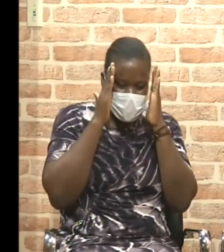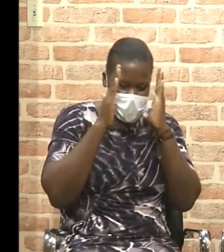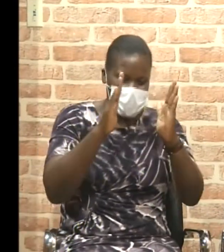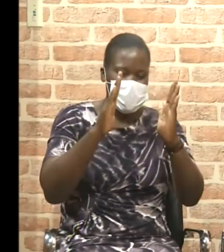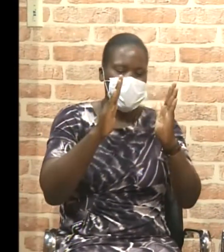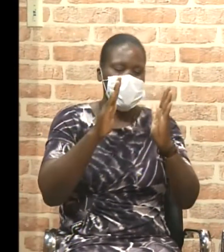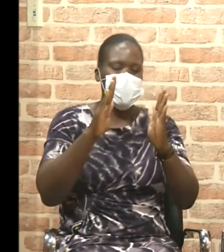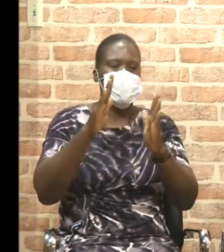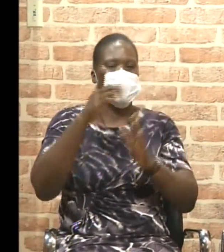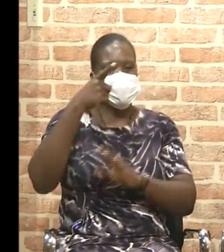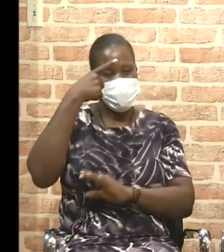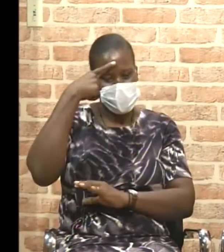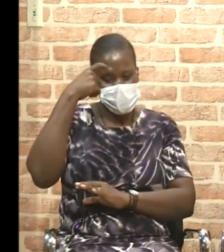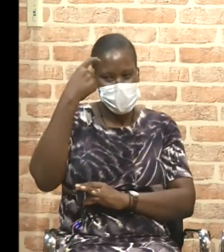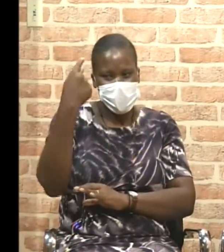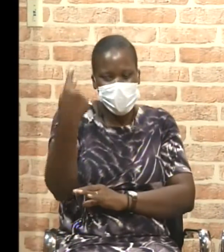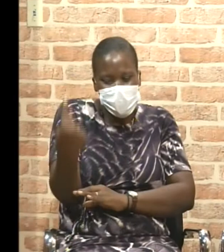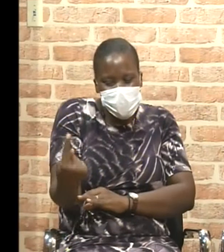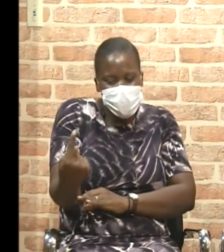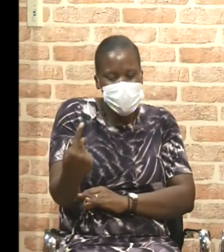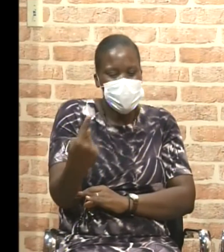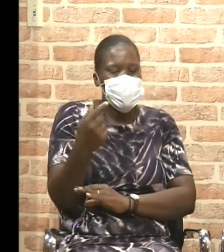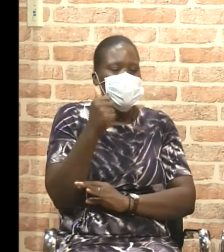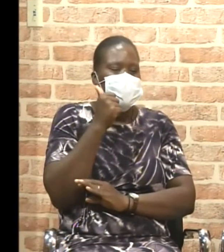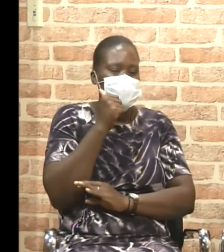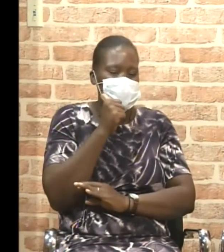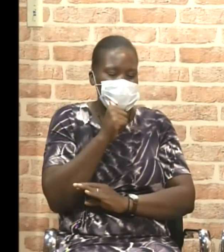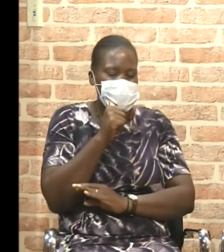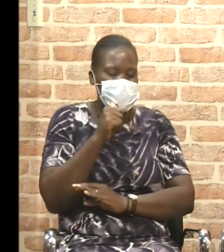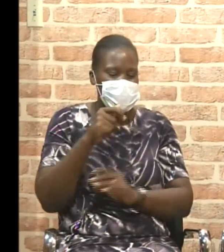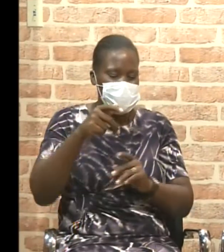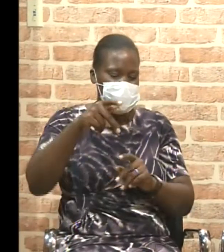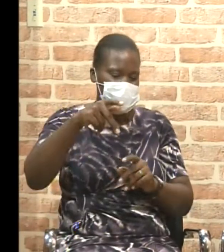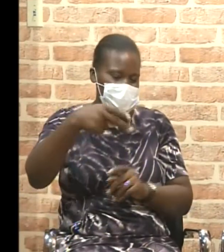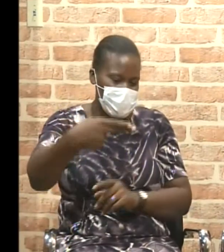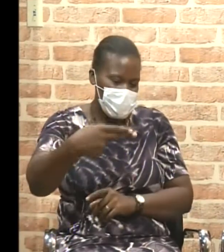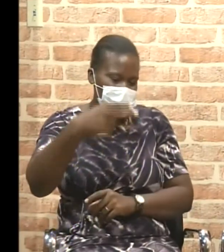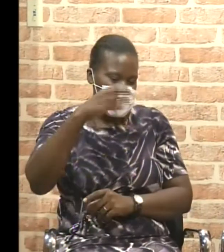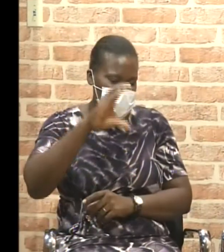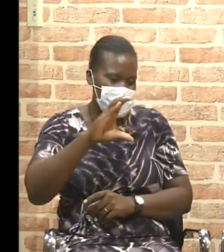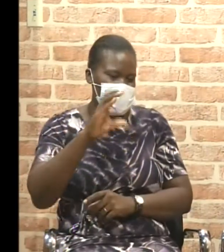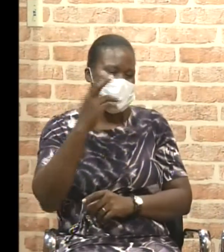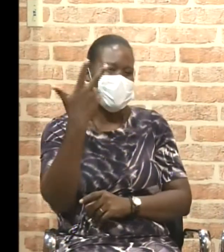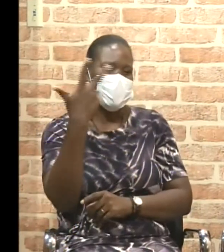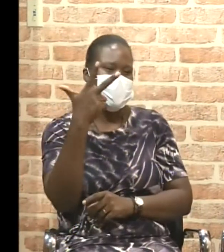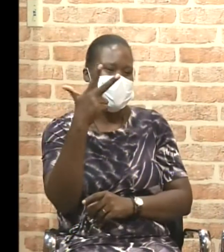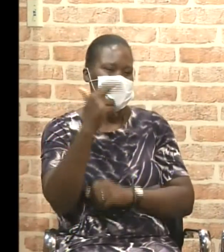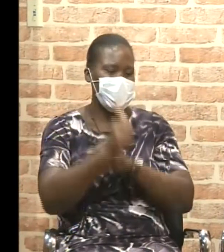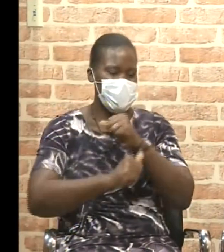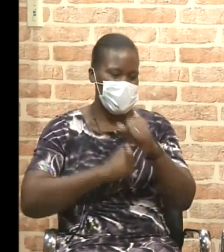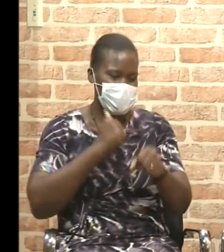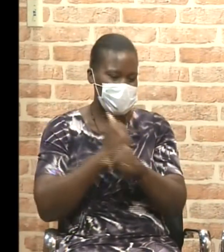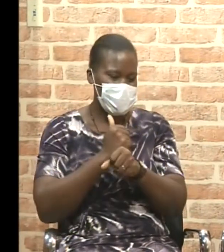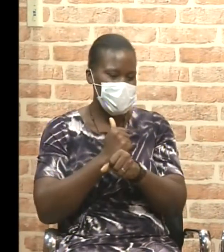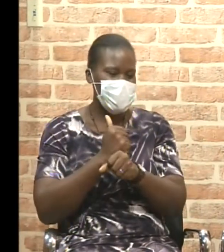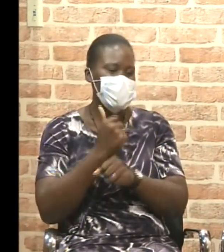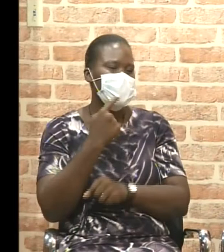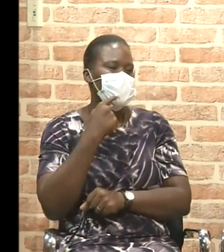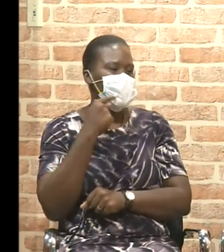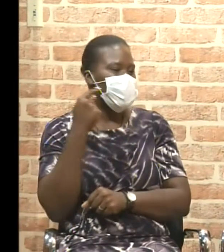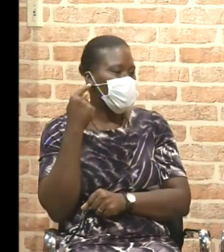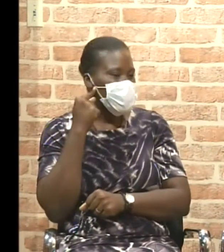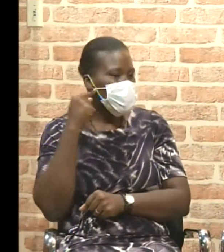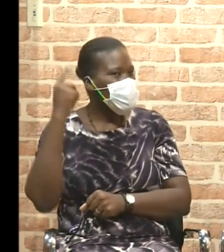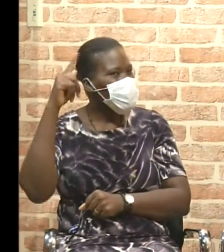ça, parce que nous avons une petite fille qui est handicapée, qui a 13 ans, qui est une fille qui soude, et puis elle a un trouble psychosocial. Et